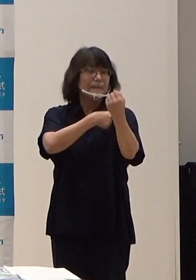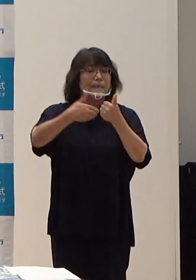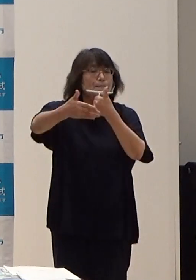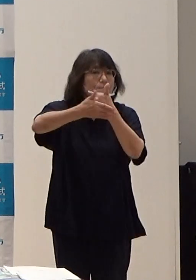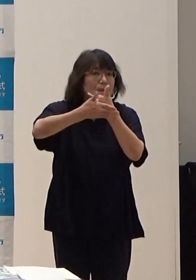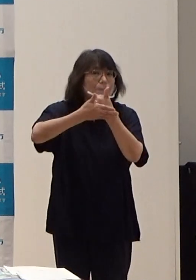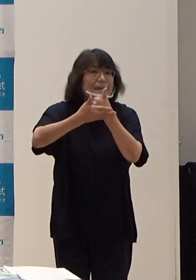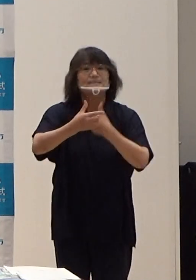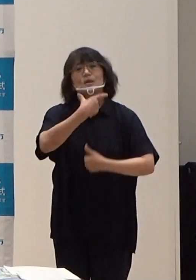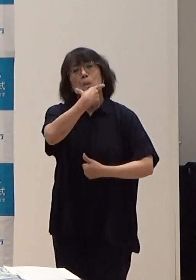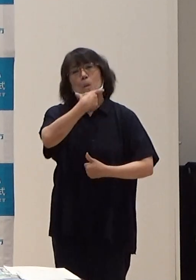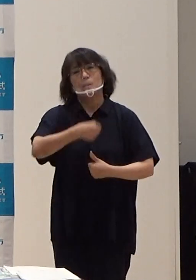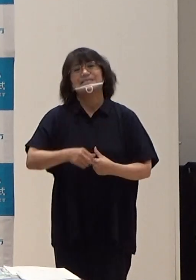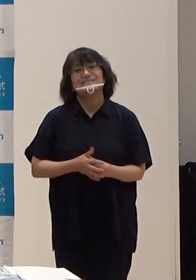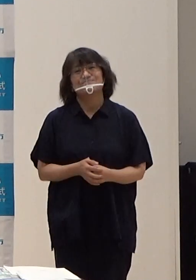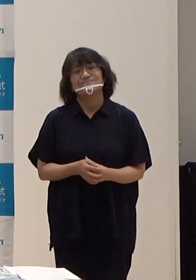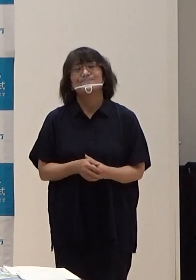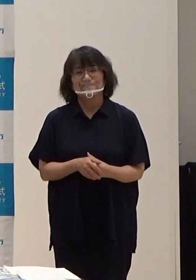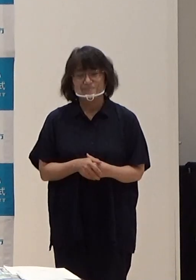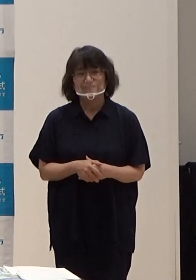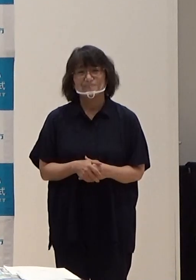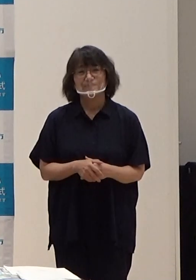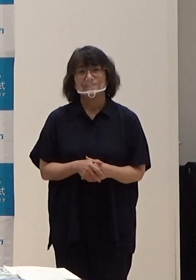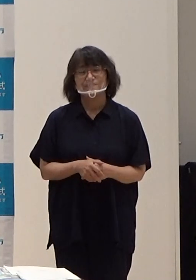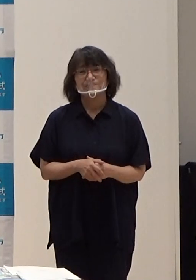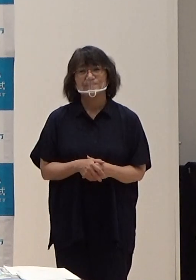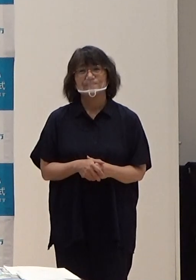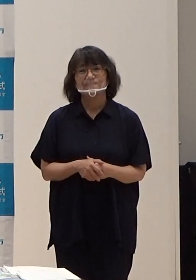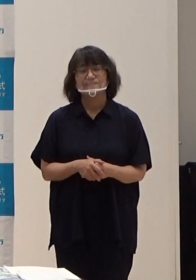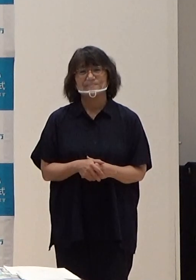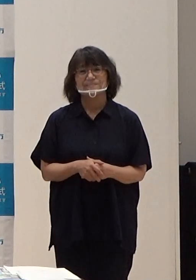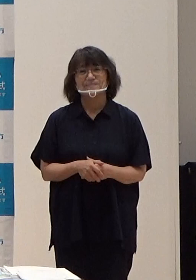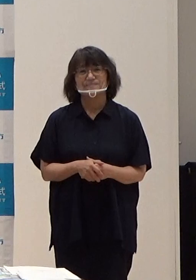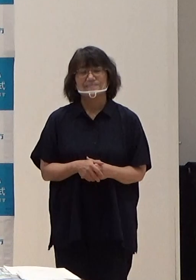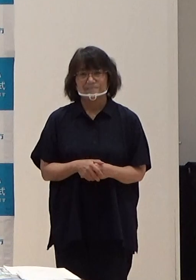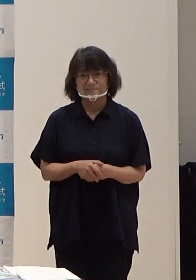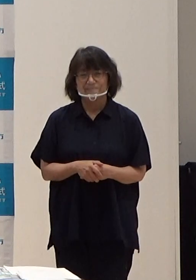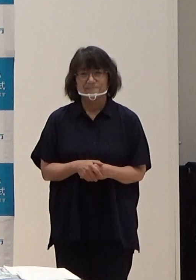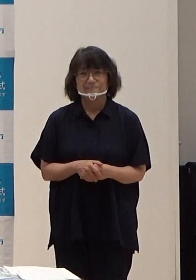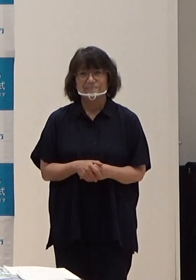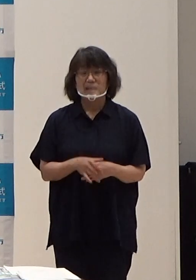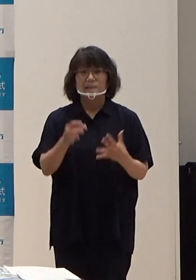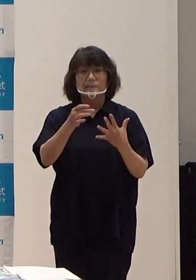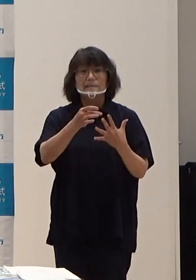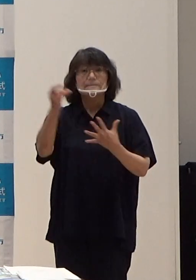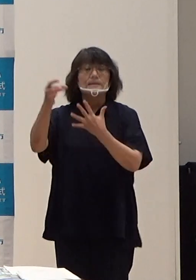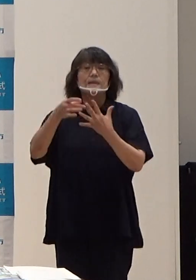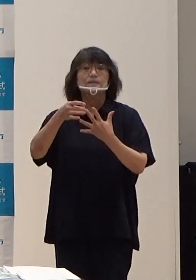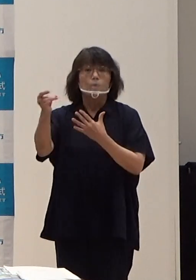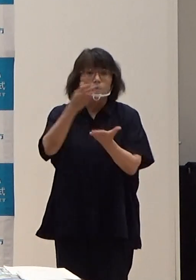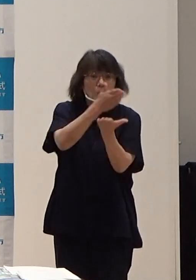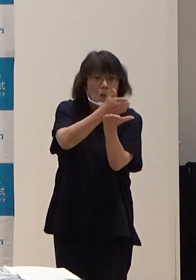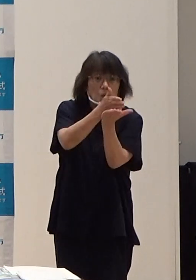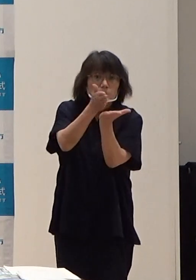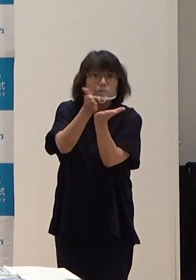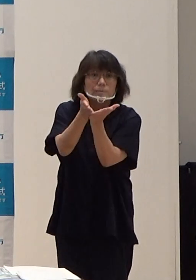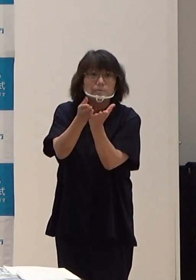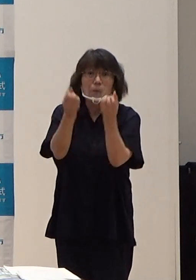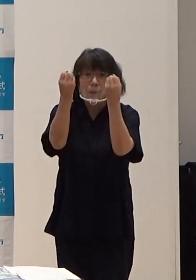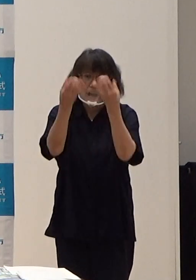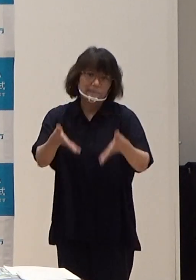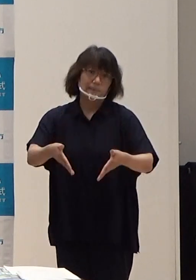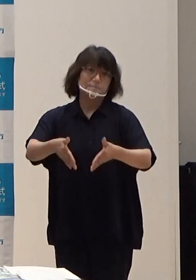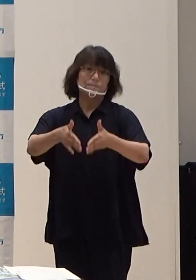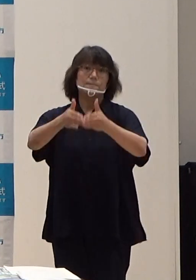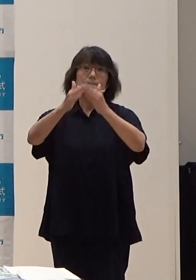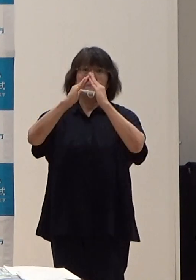で、採用の区分をデジタル系ということで区分新設いたし